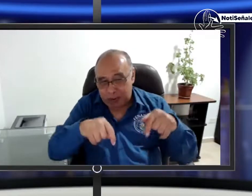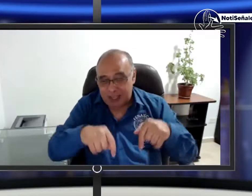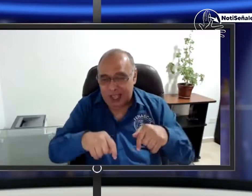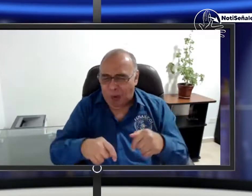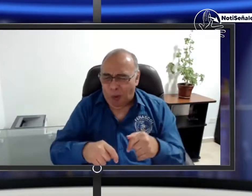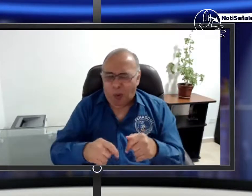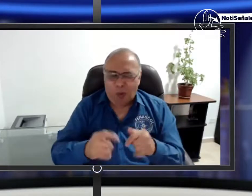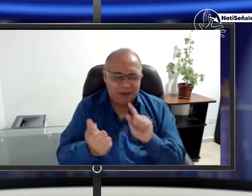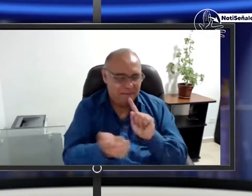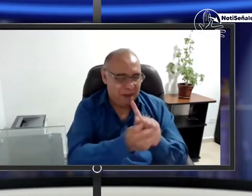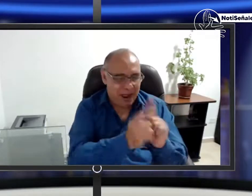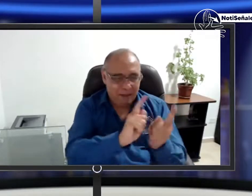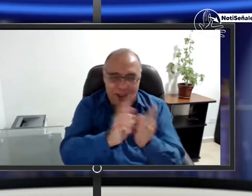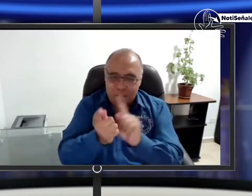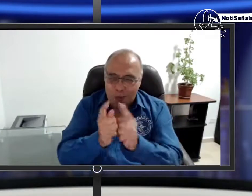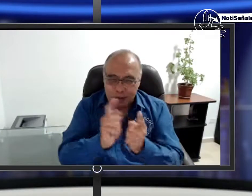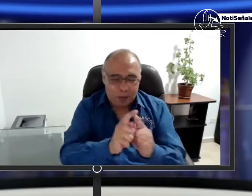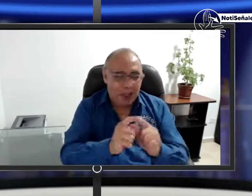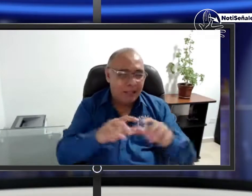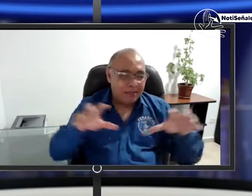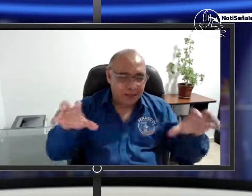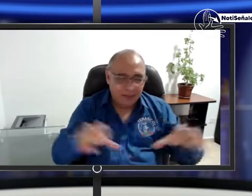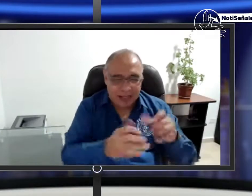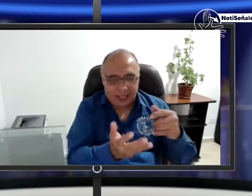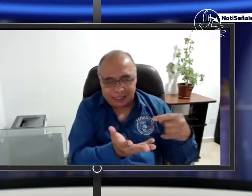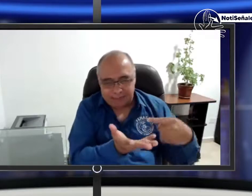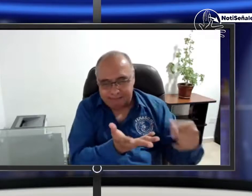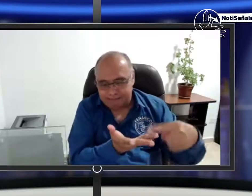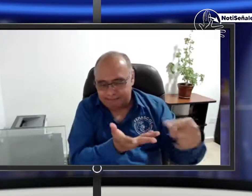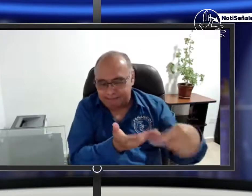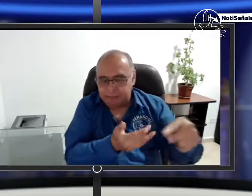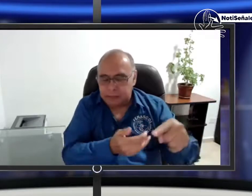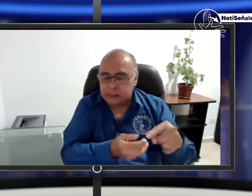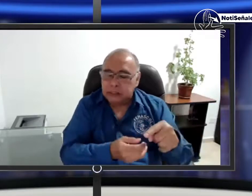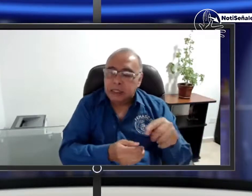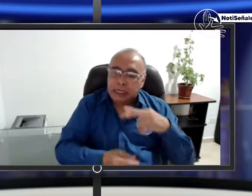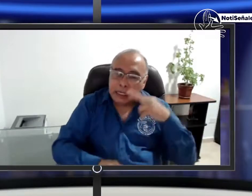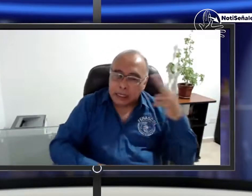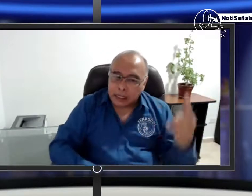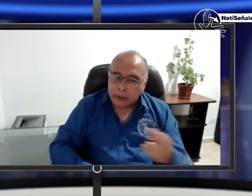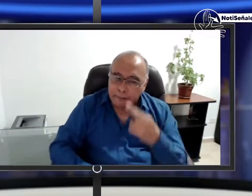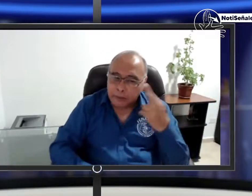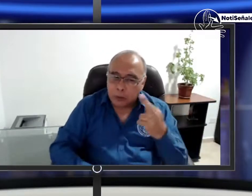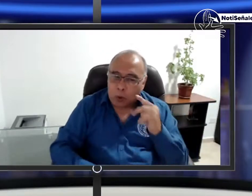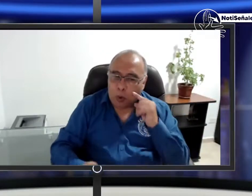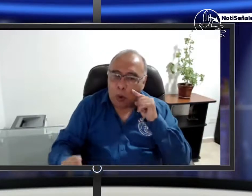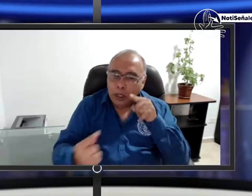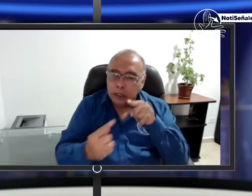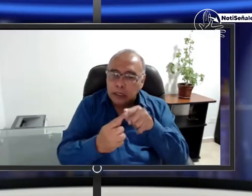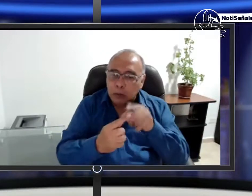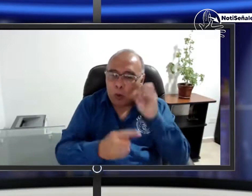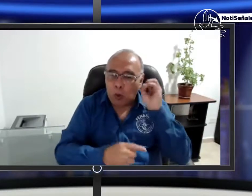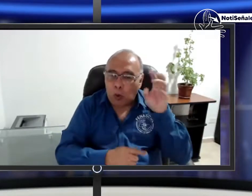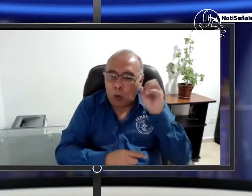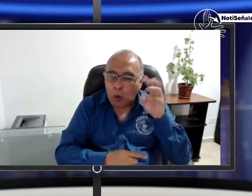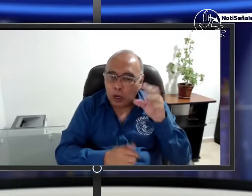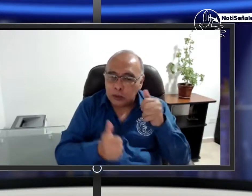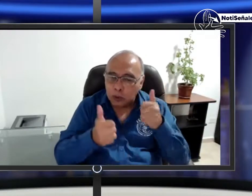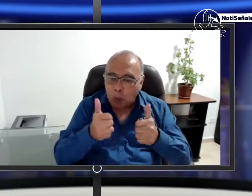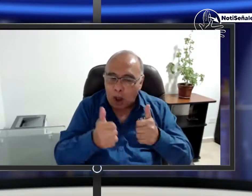gestionar y proyectamos nuestro encuentro en pereira vamos a tener distintas actividades